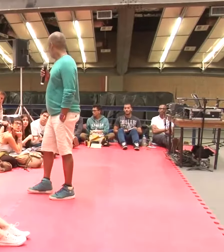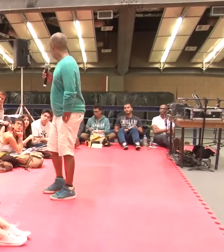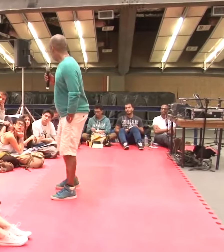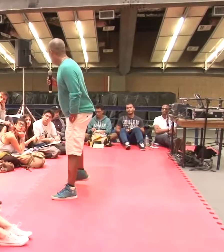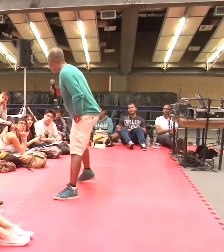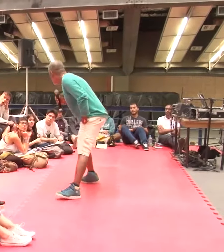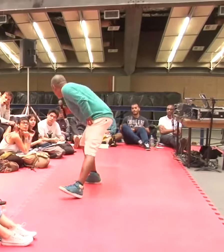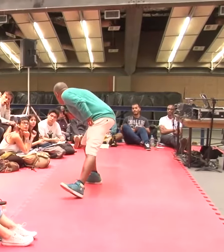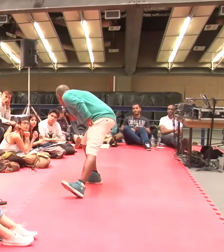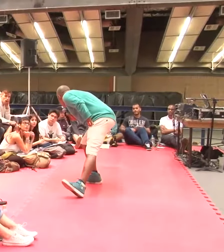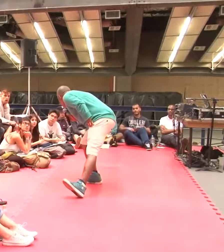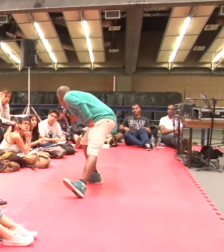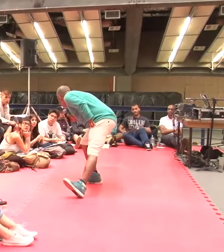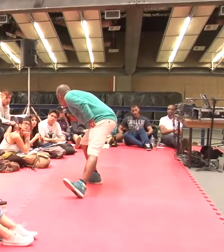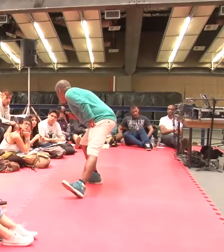Oi?